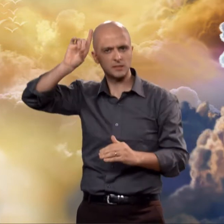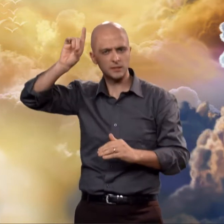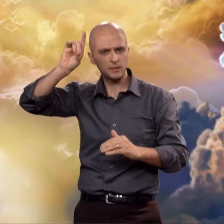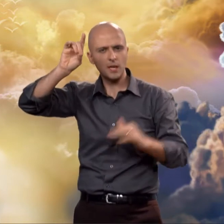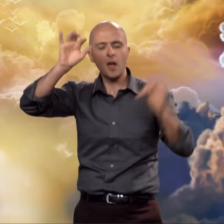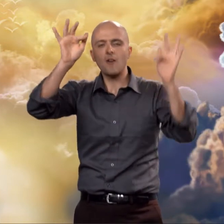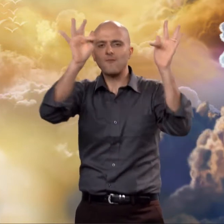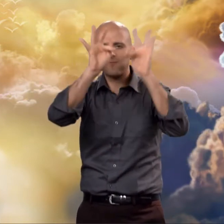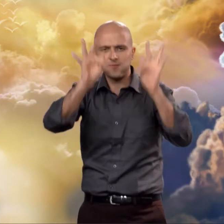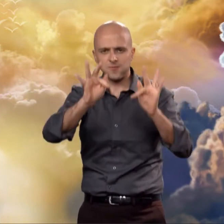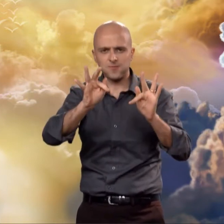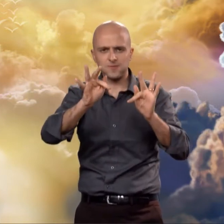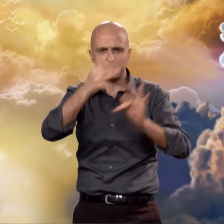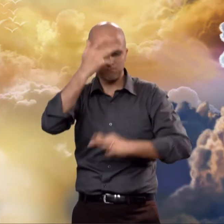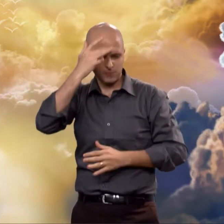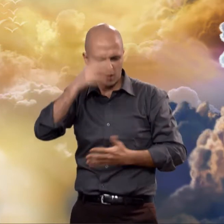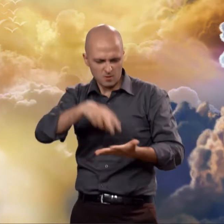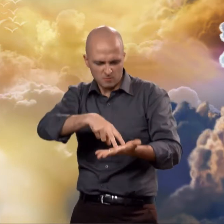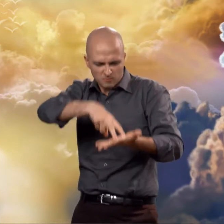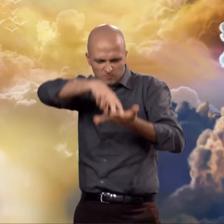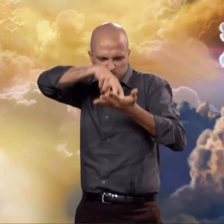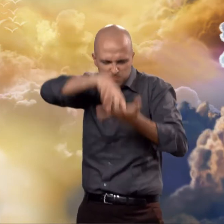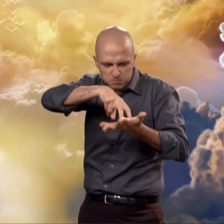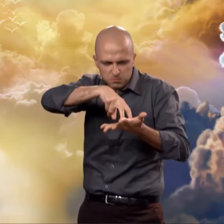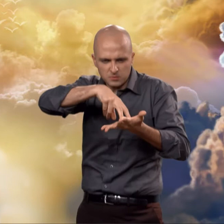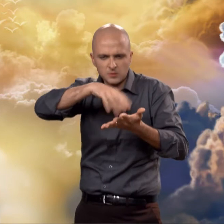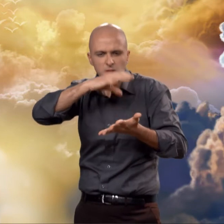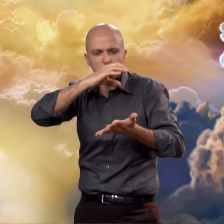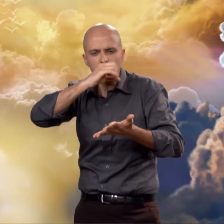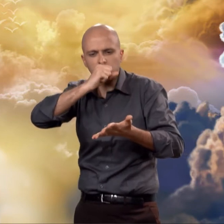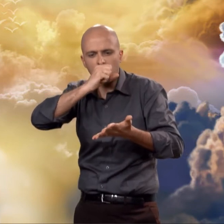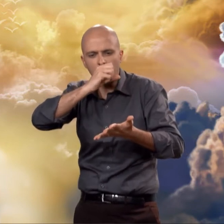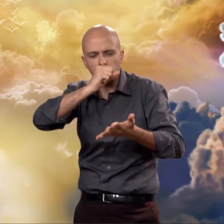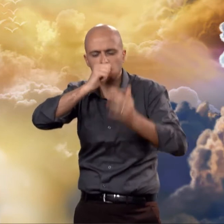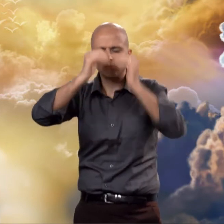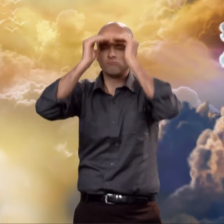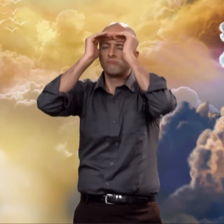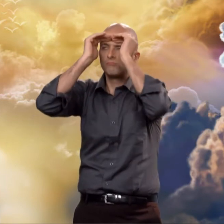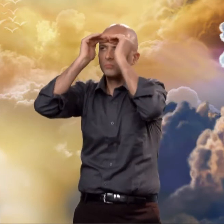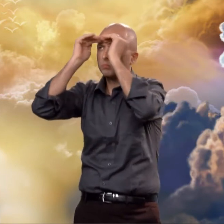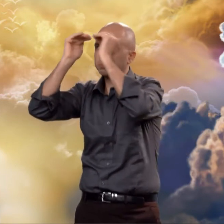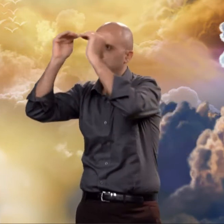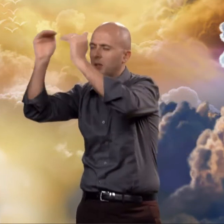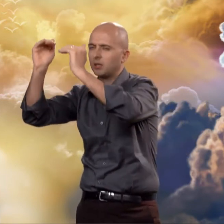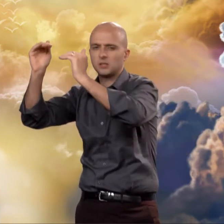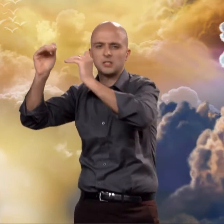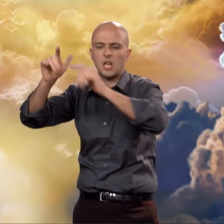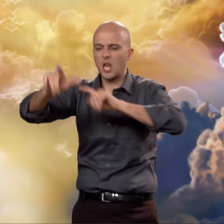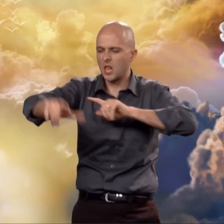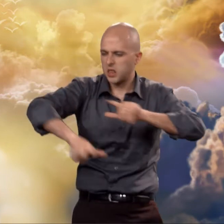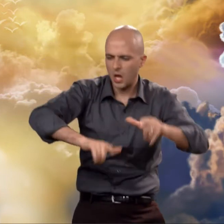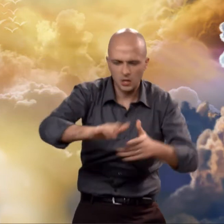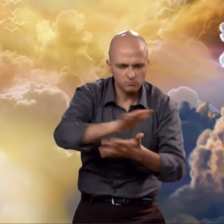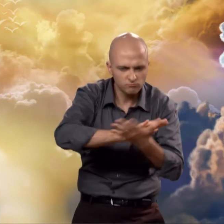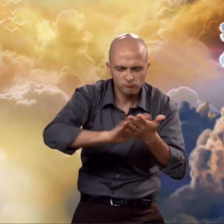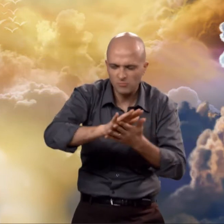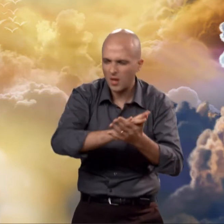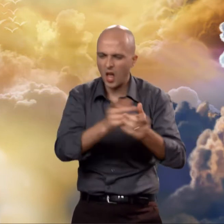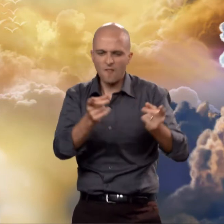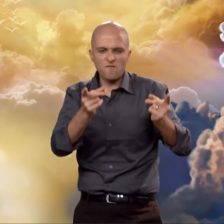casa de oração para todos os povos. Essas palavras se aplicam à era cristã, como é visto pelo contexto.